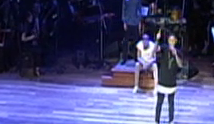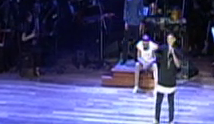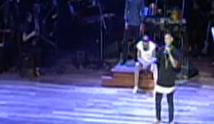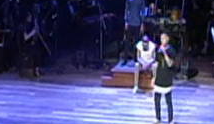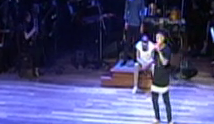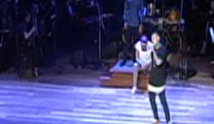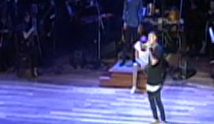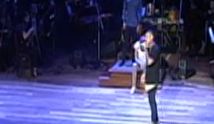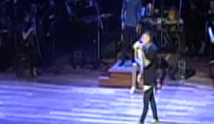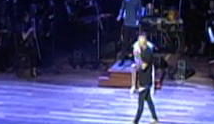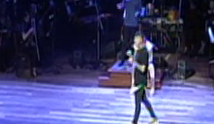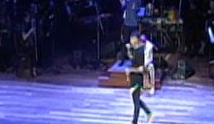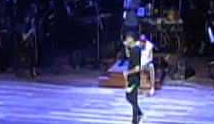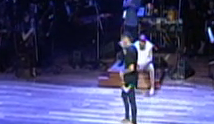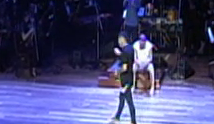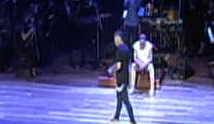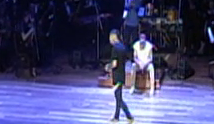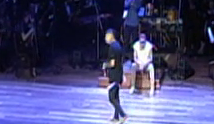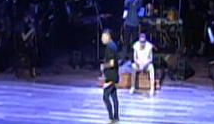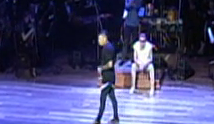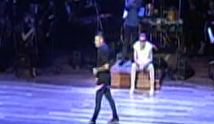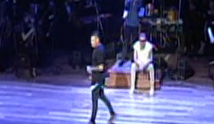Medellín.